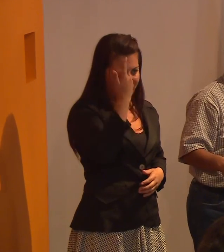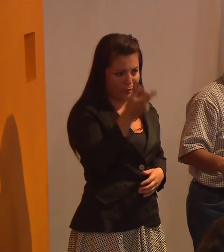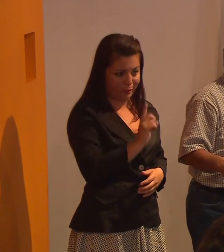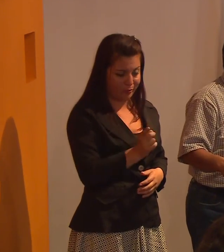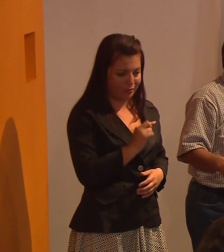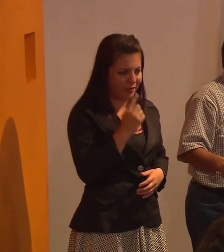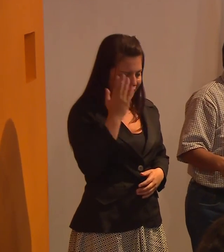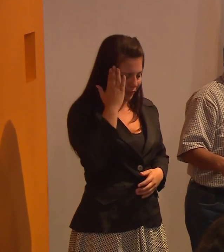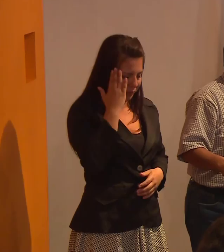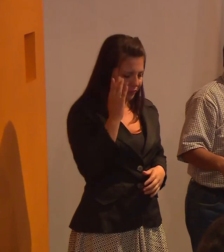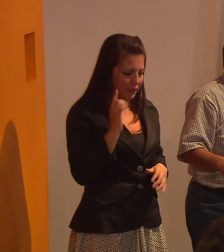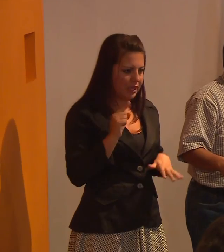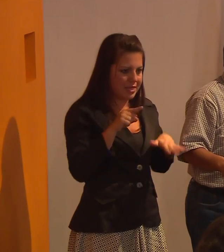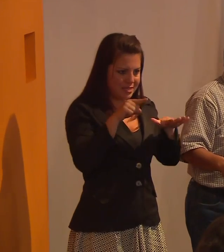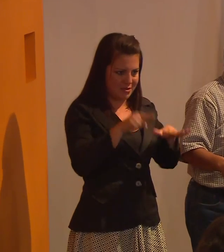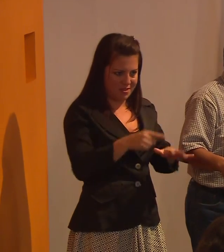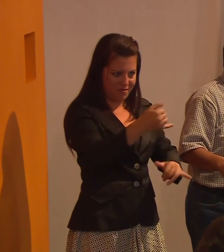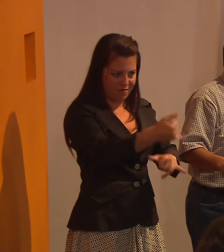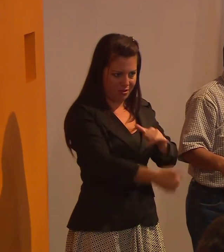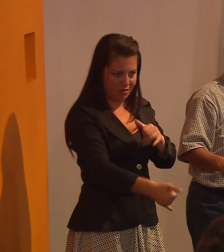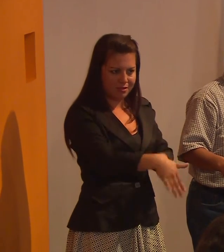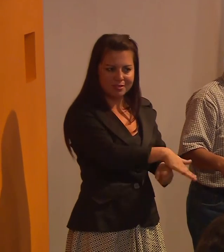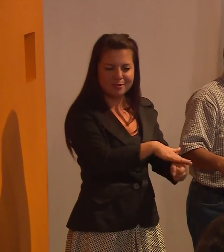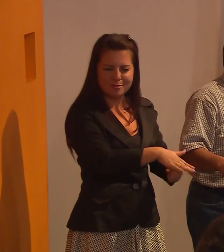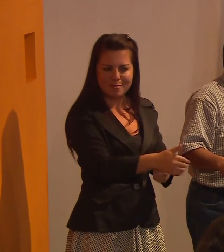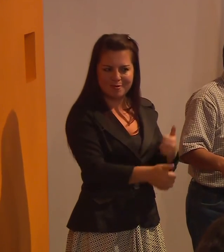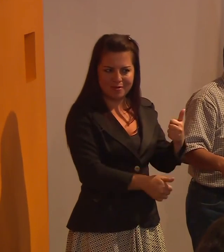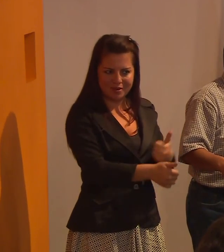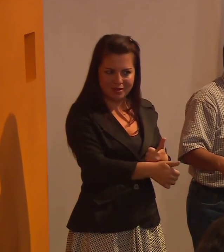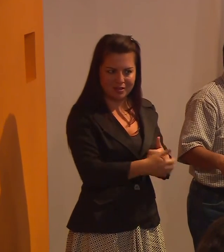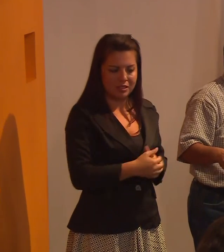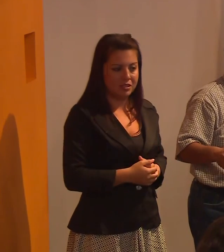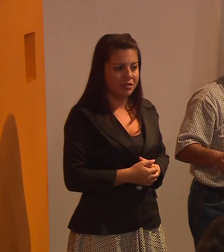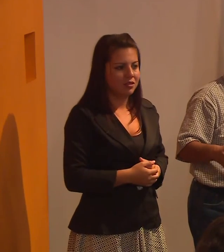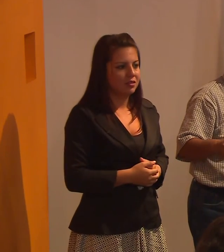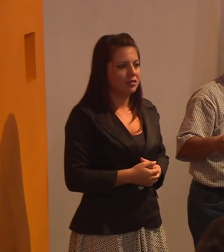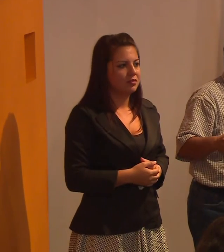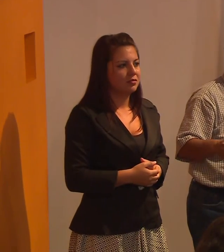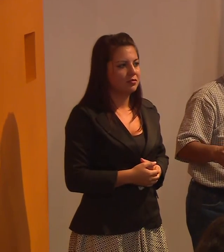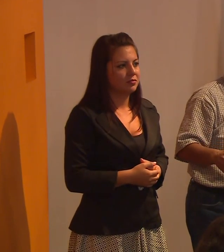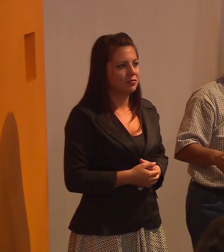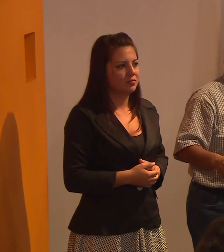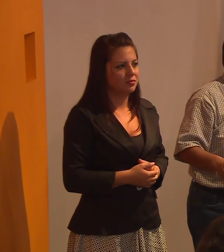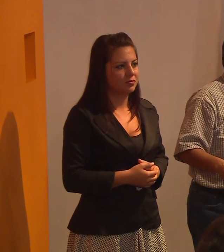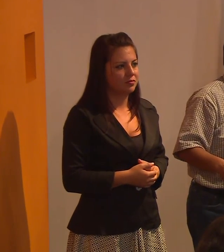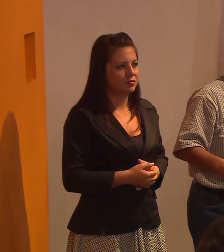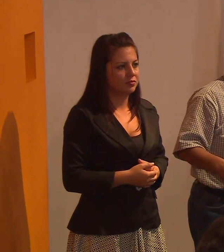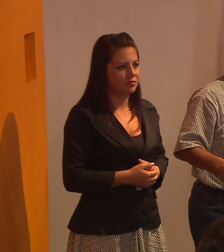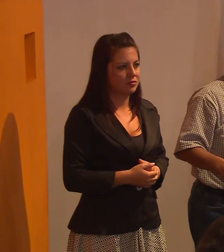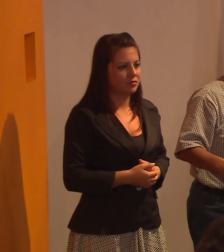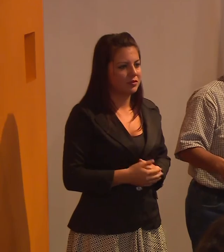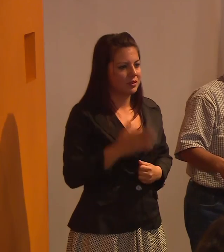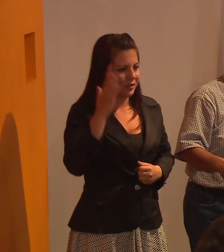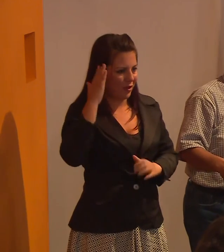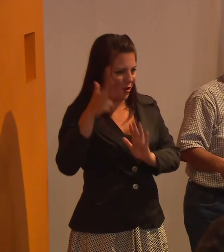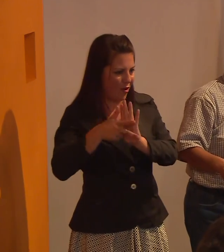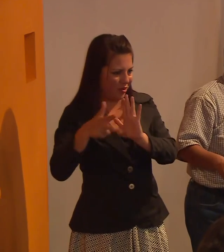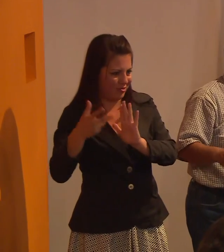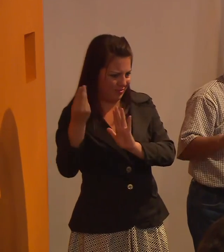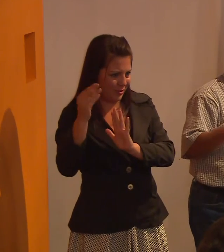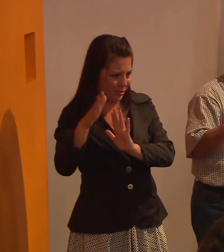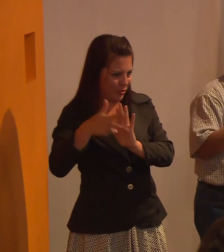situación. Primero, se cumple este año el plazo que dio la Corte